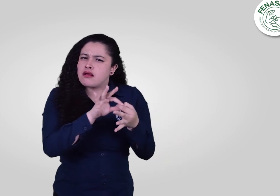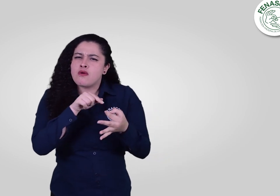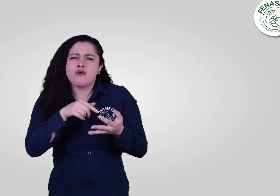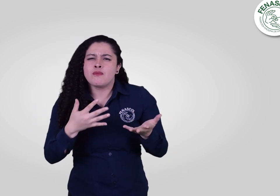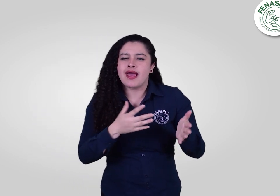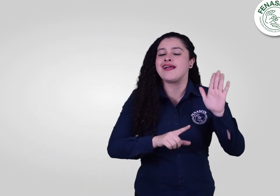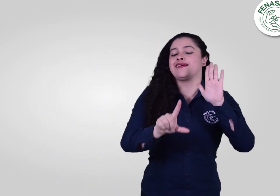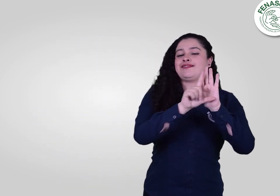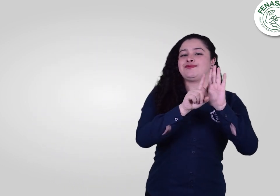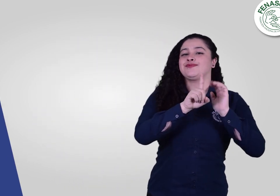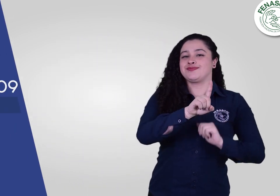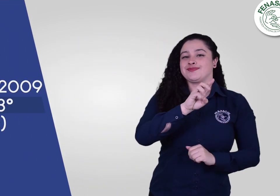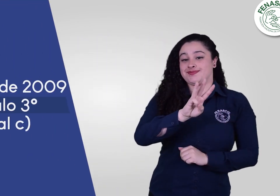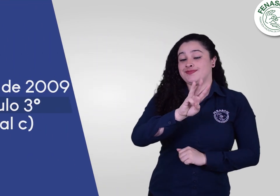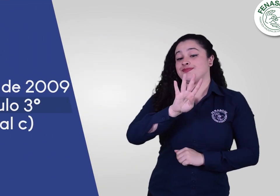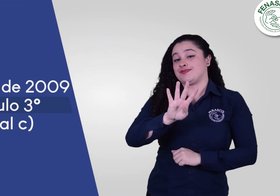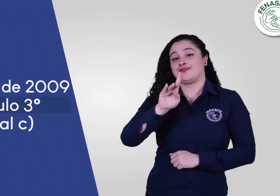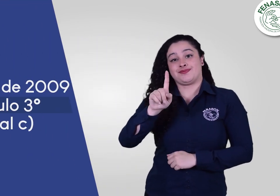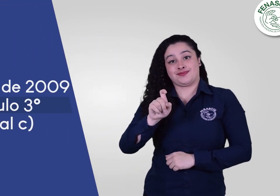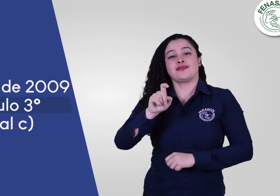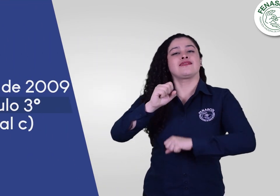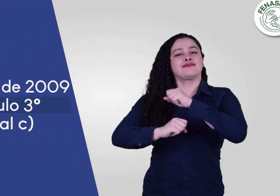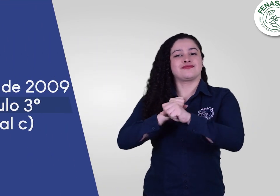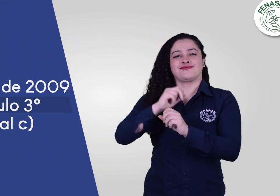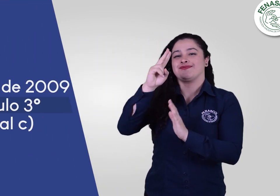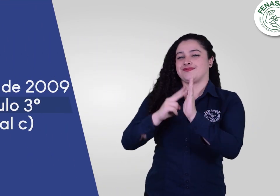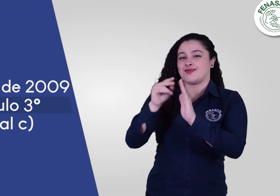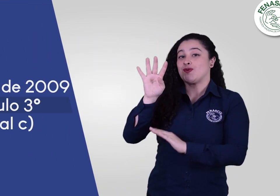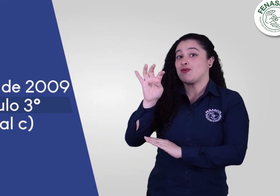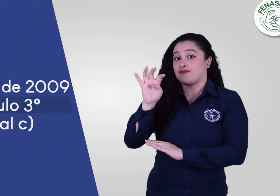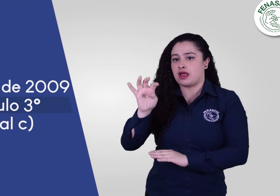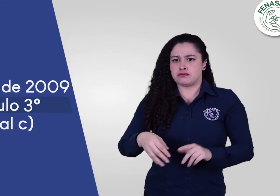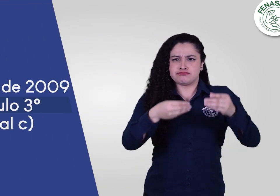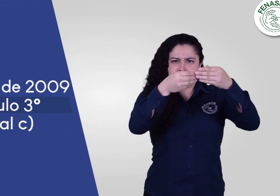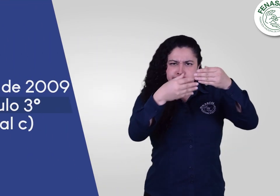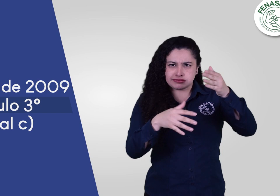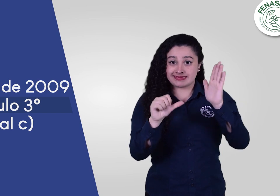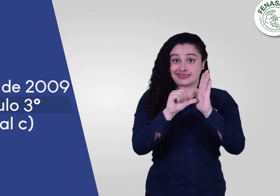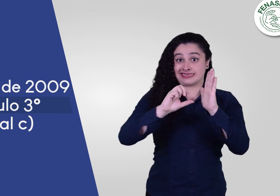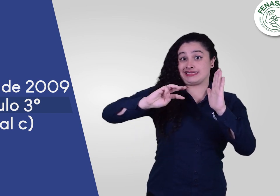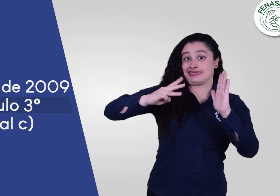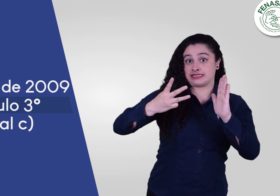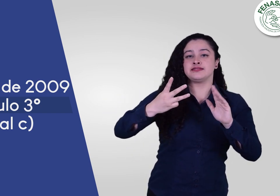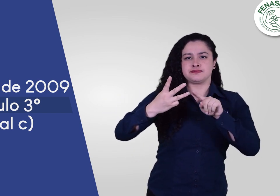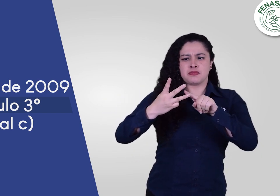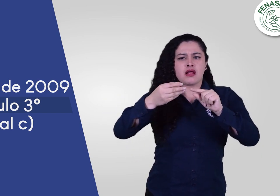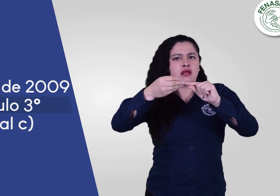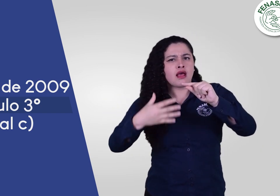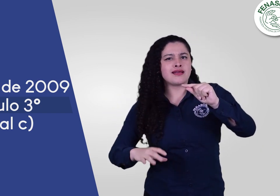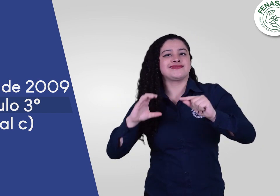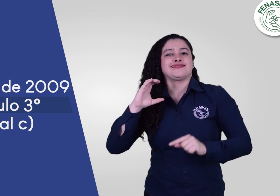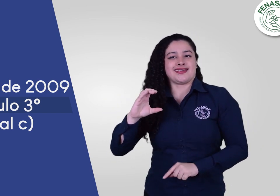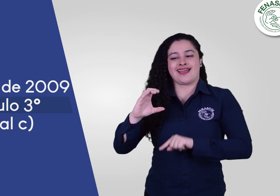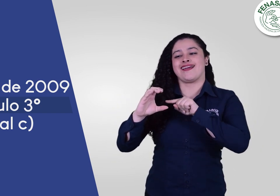de sus derechos de conformidad con el artículo tercero literal C de la ley 1346 de